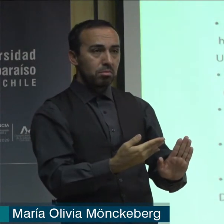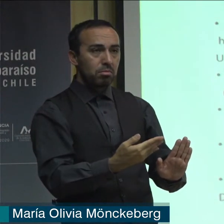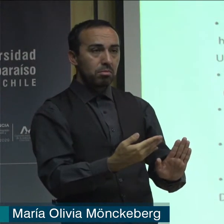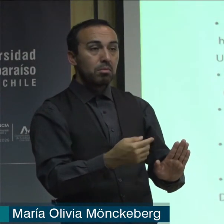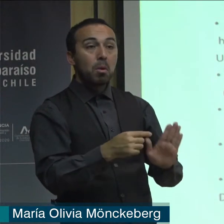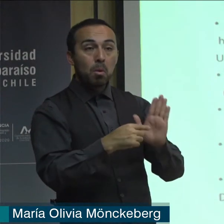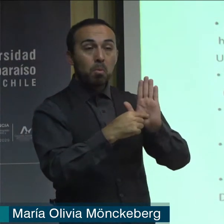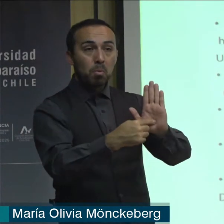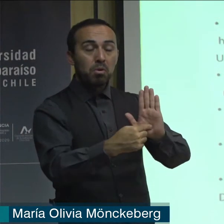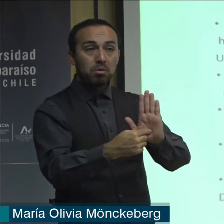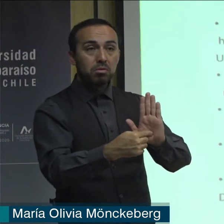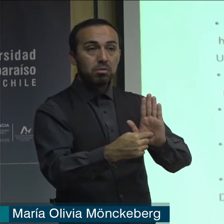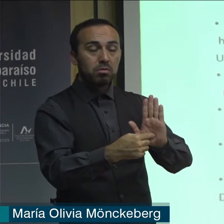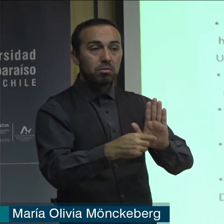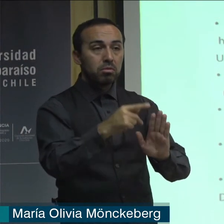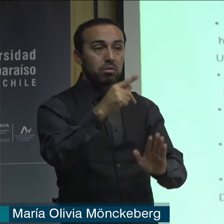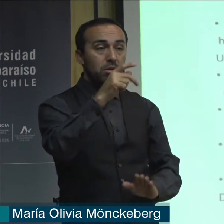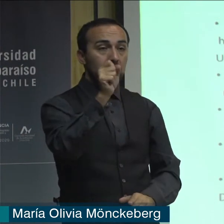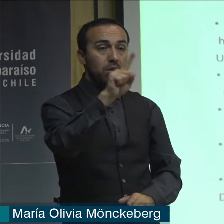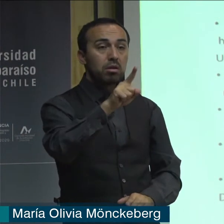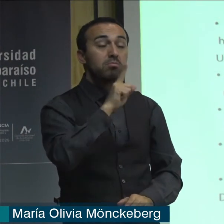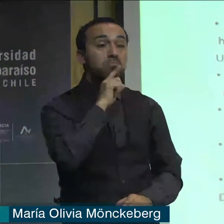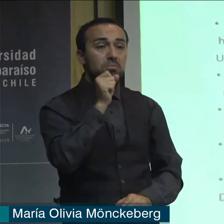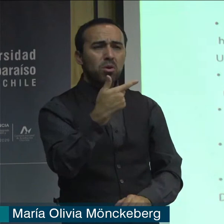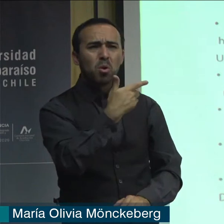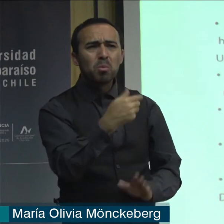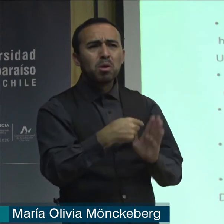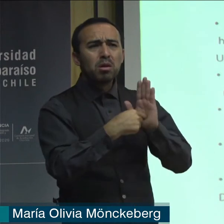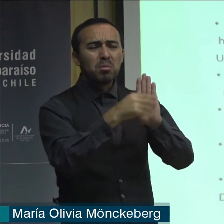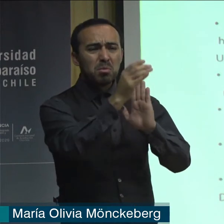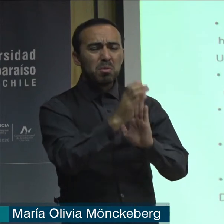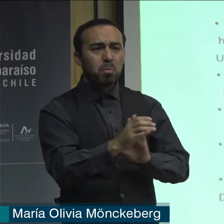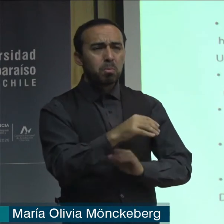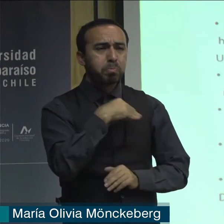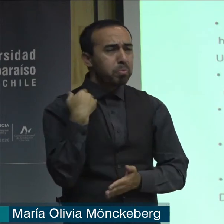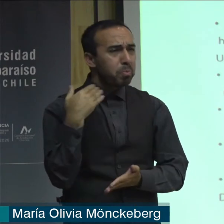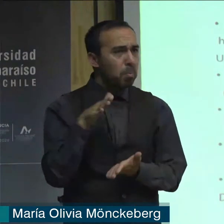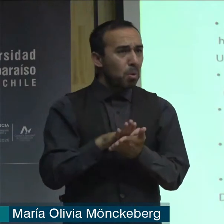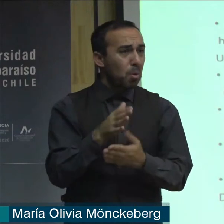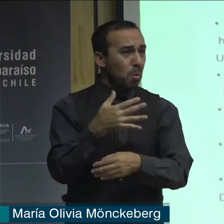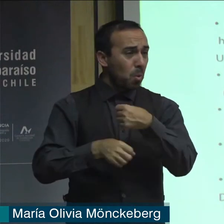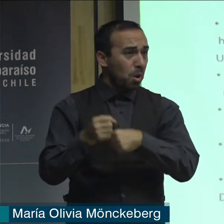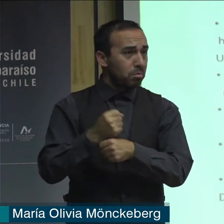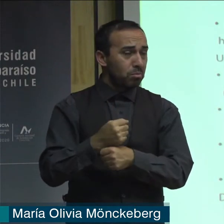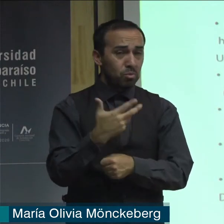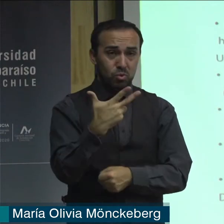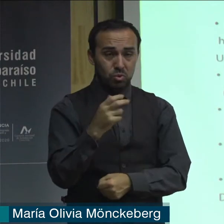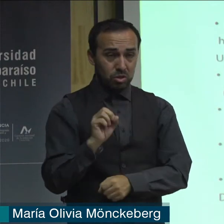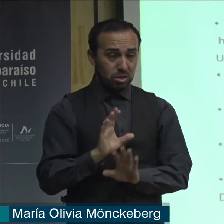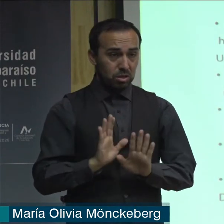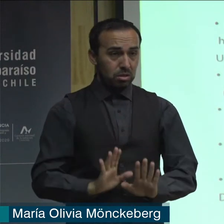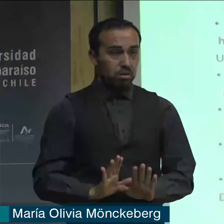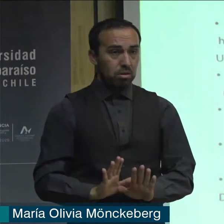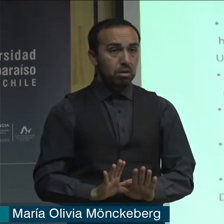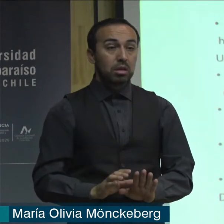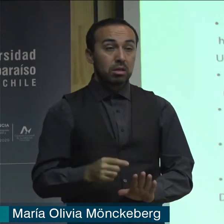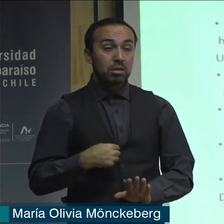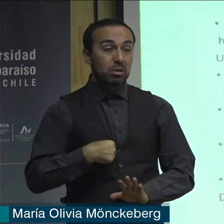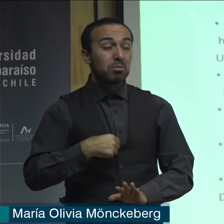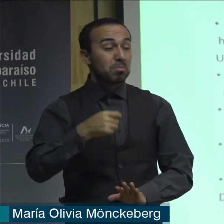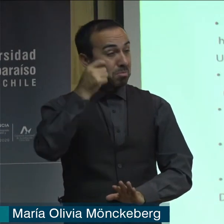murió en los 80 Yo diría que hay un